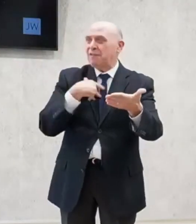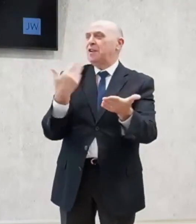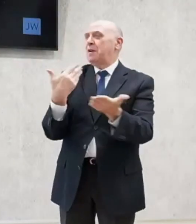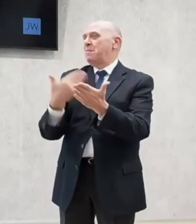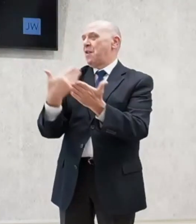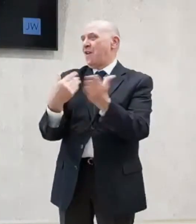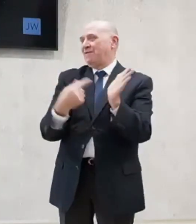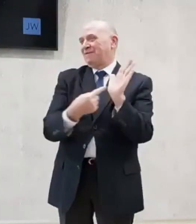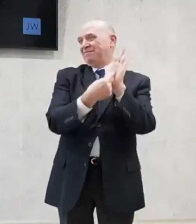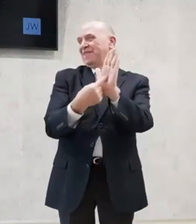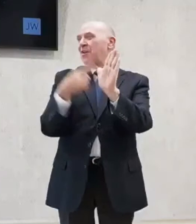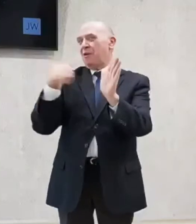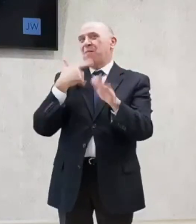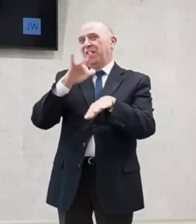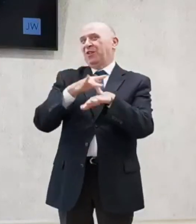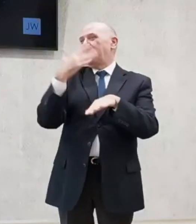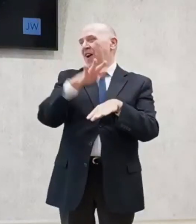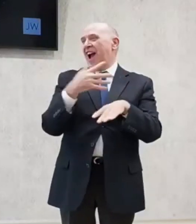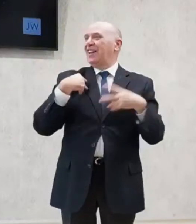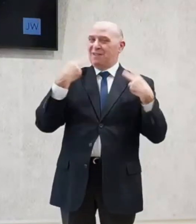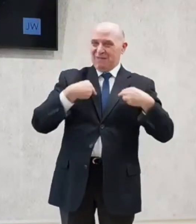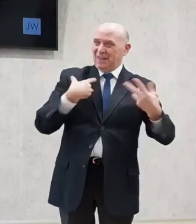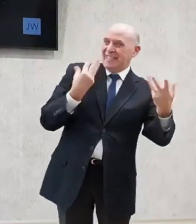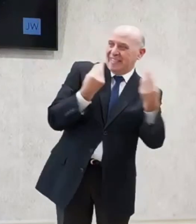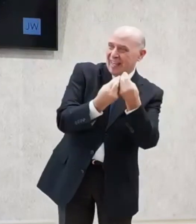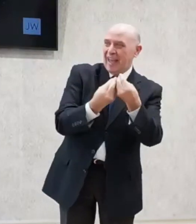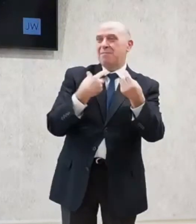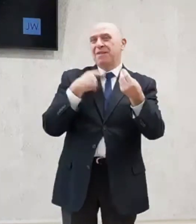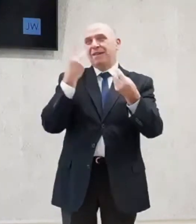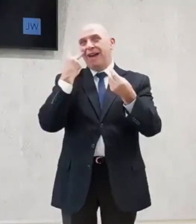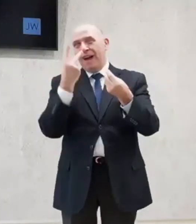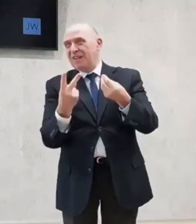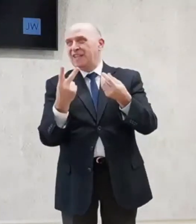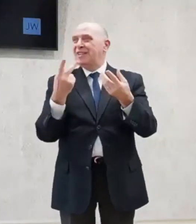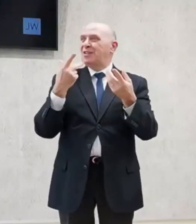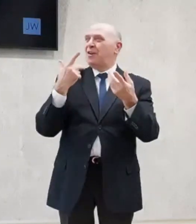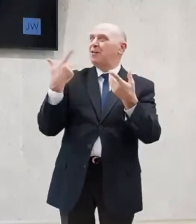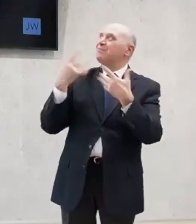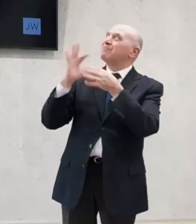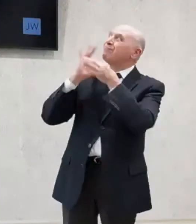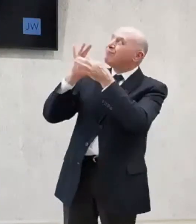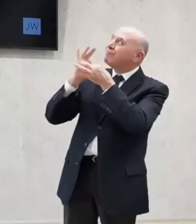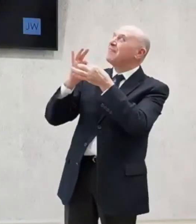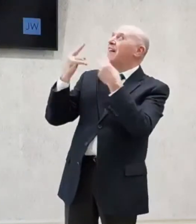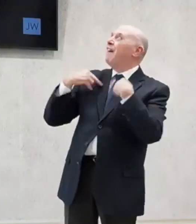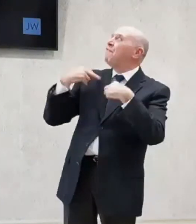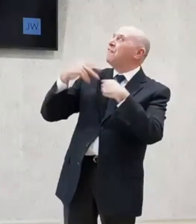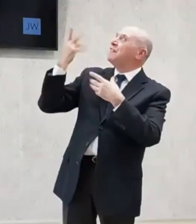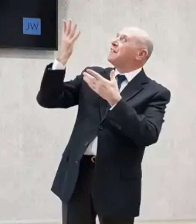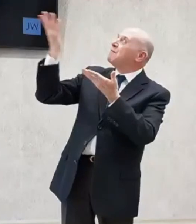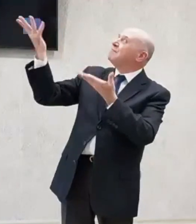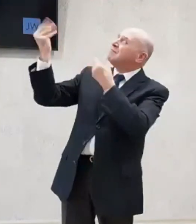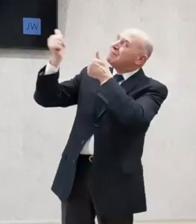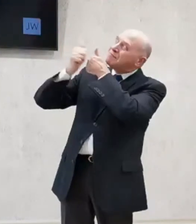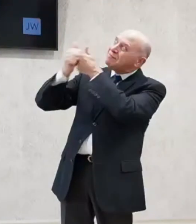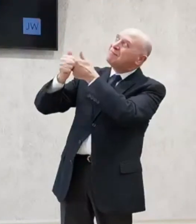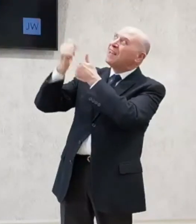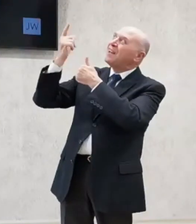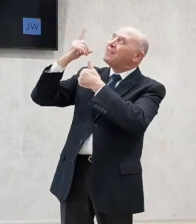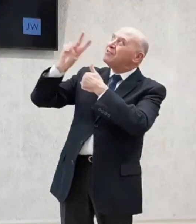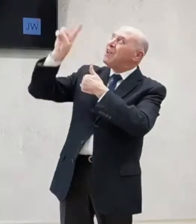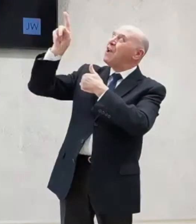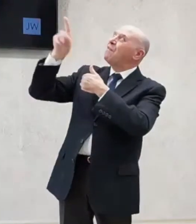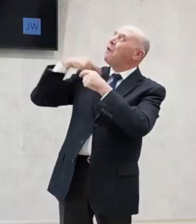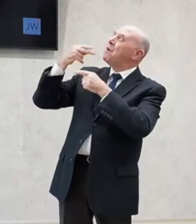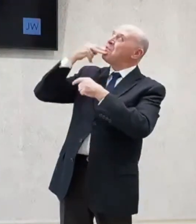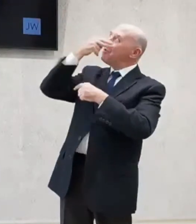avendo vissuto la nostra vita ognuno di noi in armonia la volontà di Dio come ha fatto Lina Ci siamo fatti un